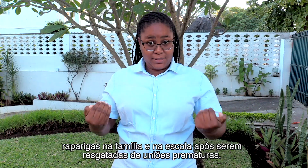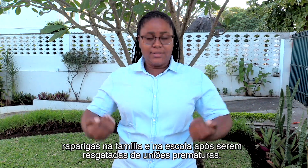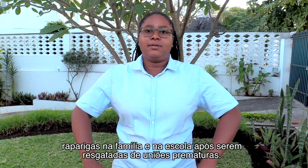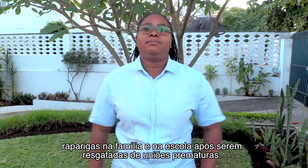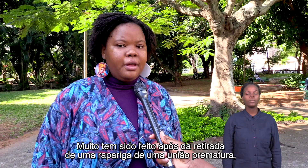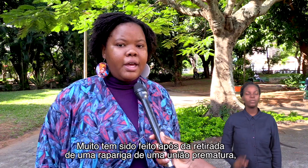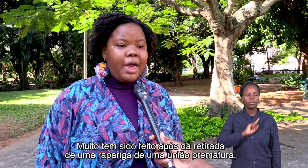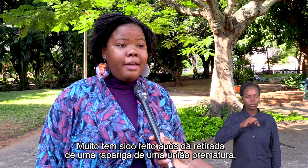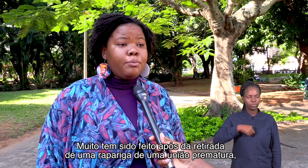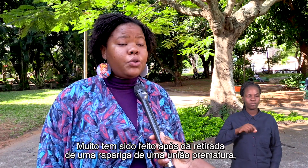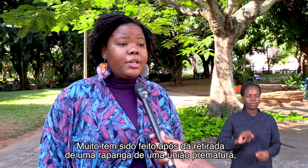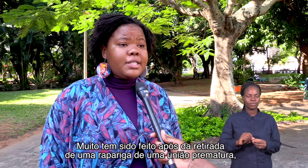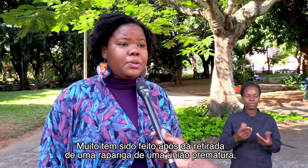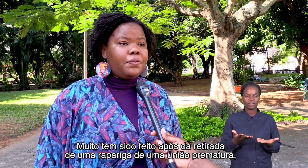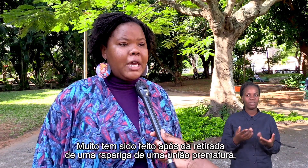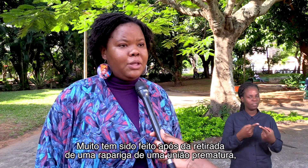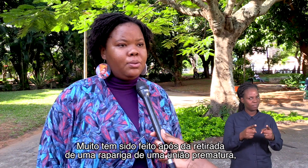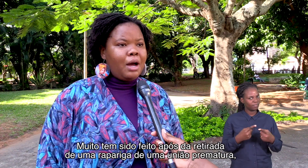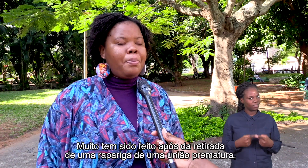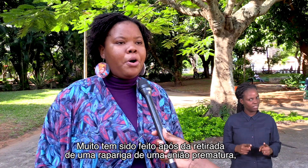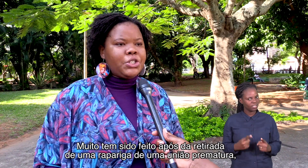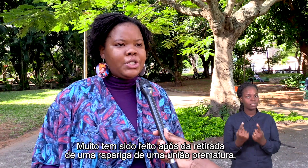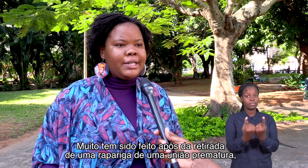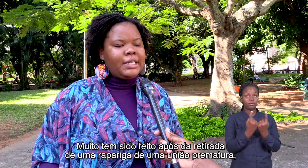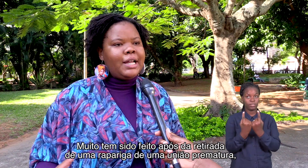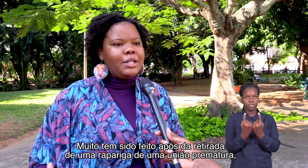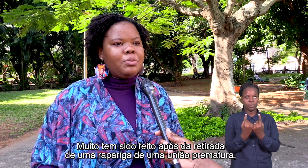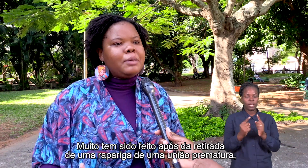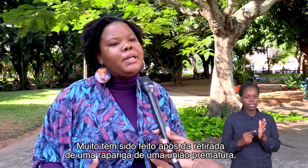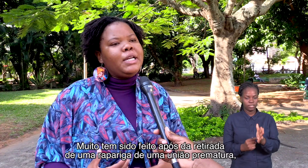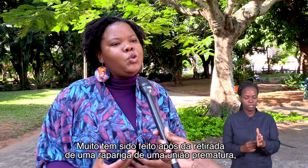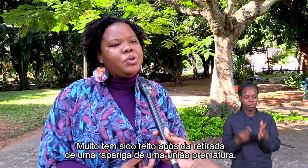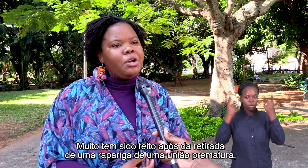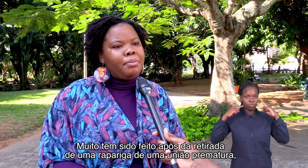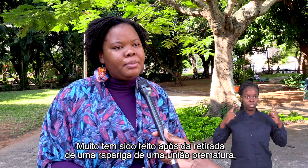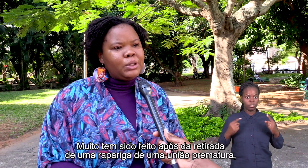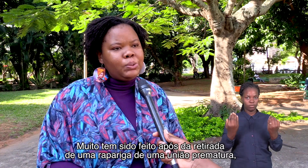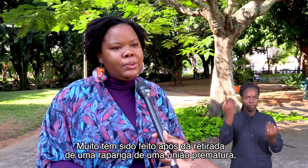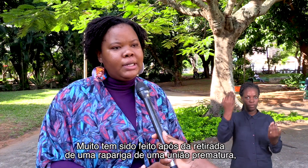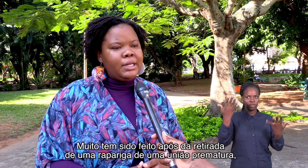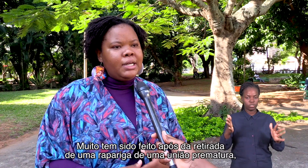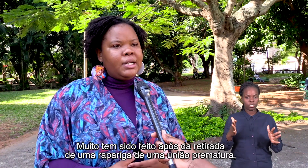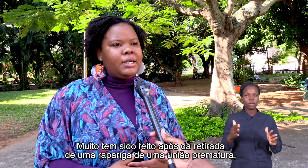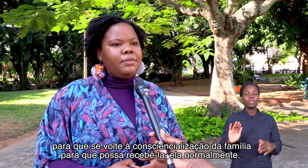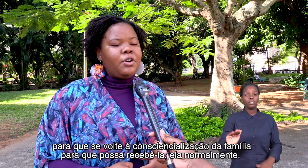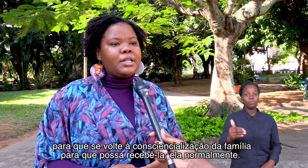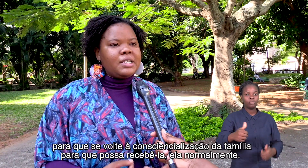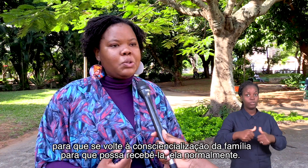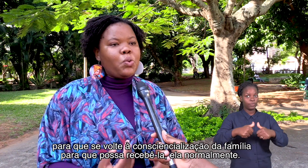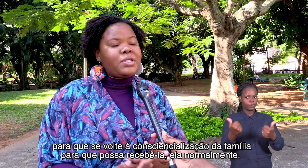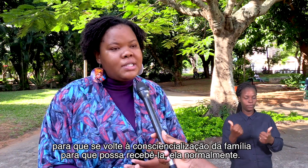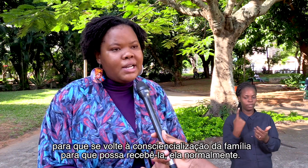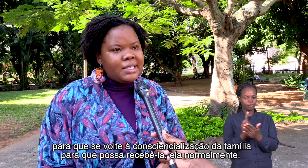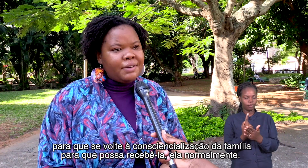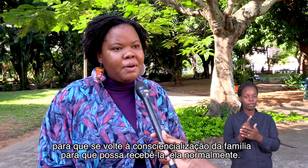prematuras. Muito tem sido feito após a retirada de uma rapariga de uma união prematura. Volta-se a